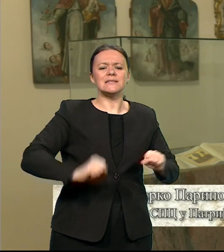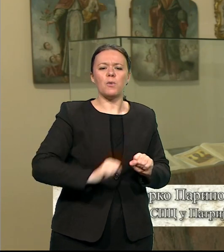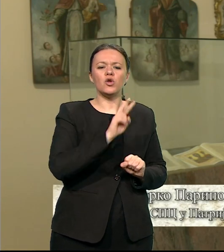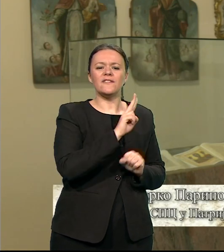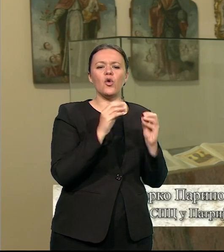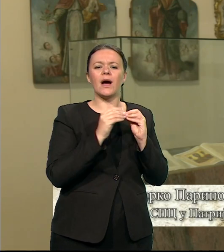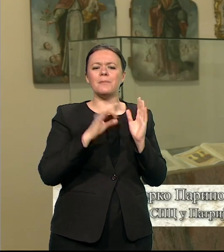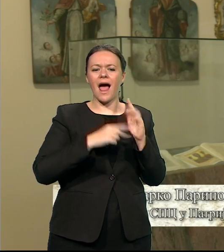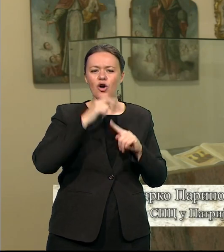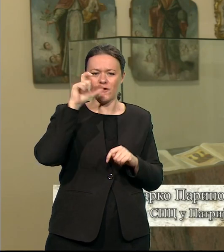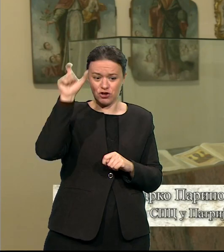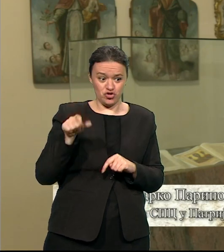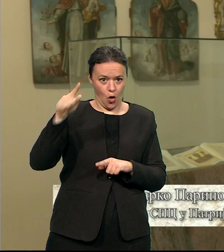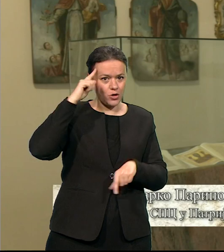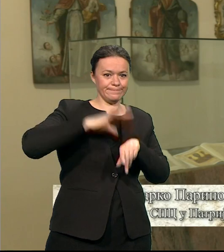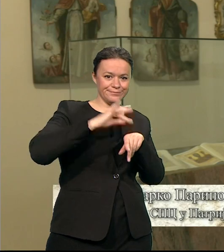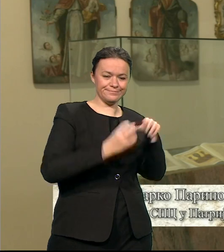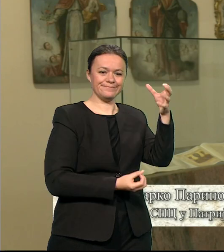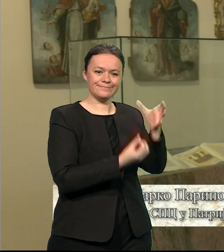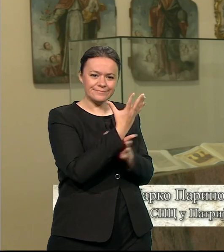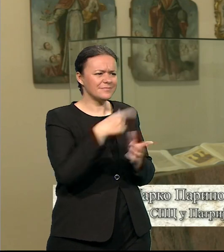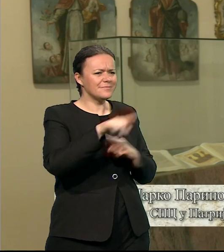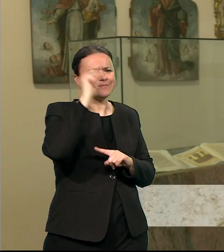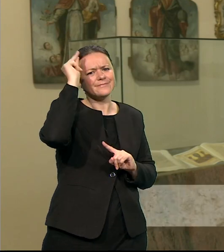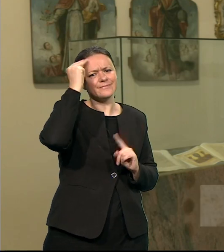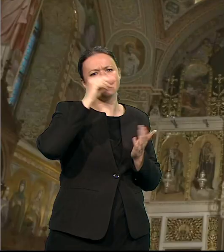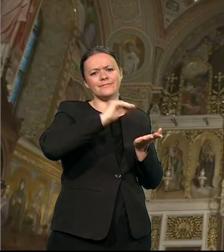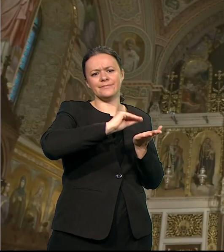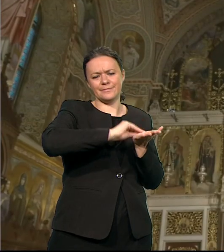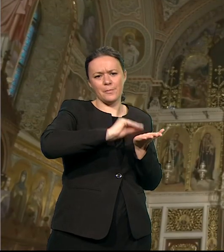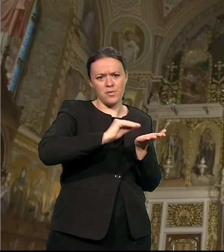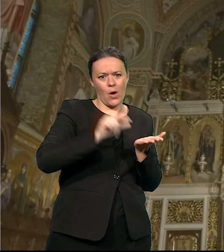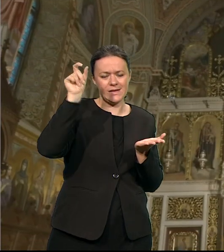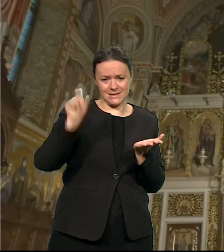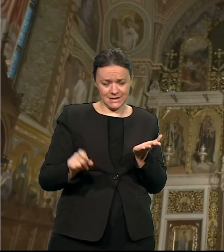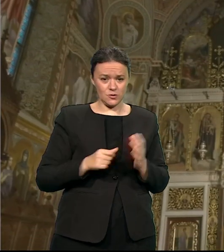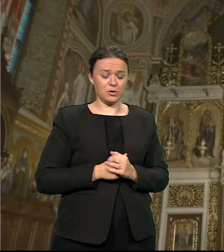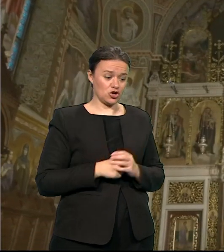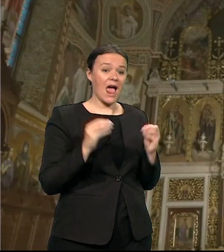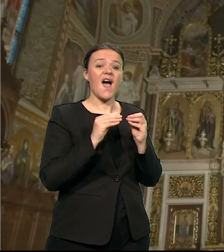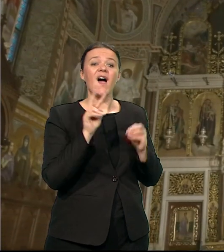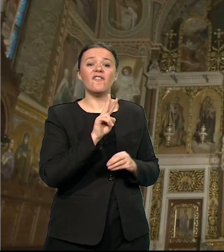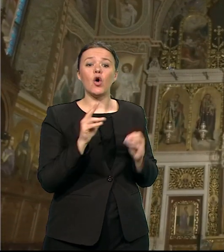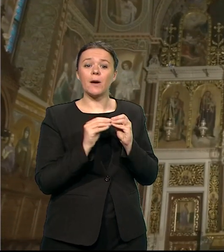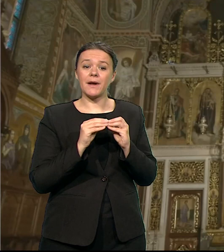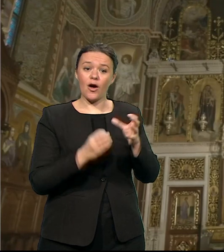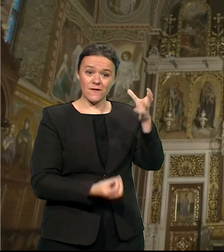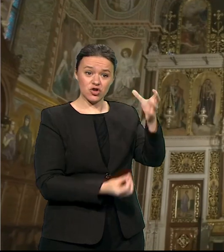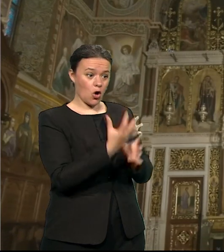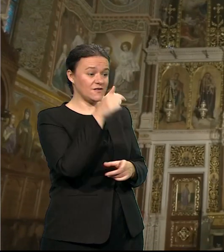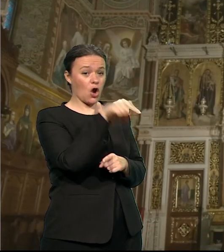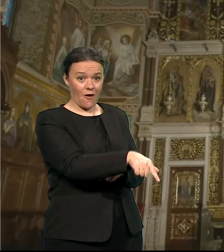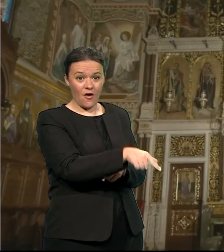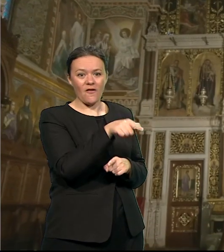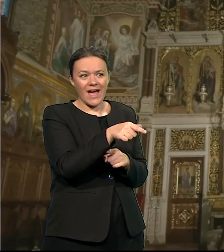našoj narodnoj poeziji poznat pod nazivom Zmaj ognjeni Vuk. Prema predanju, Vuk Branković je osnovao Grgeteg da bi u